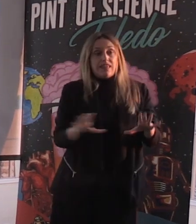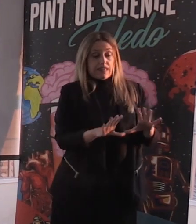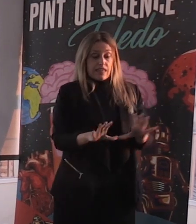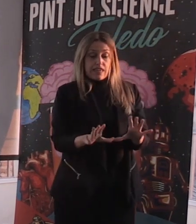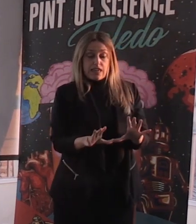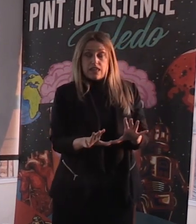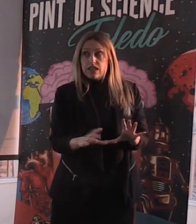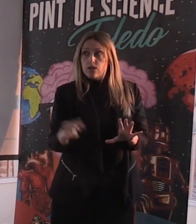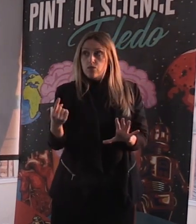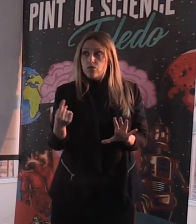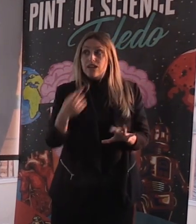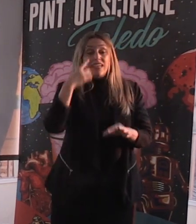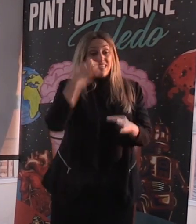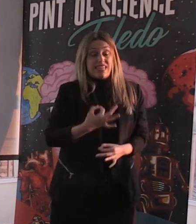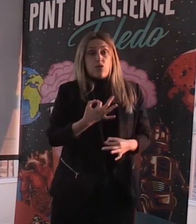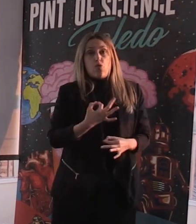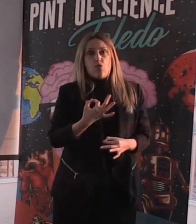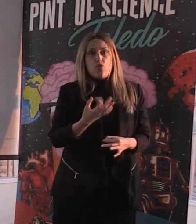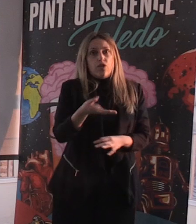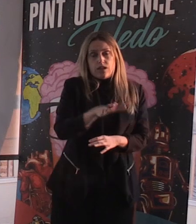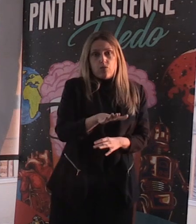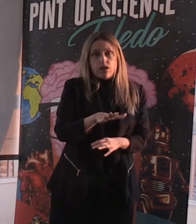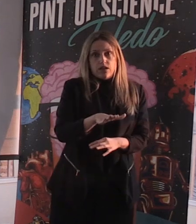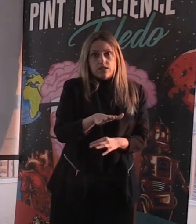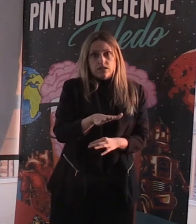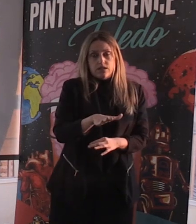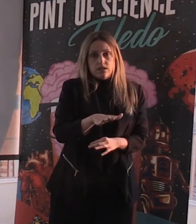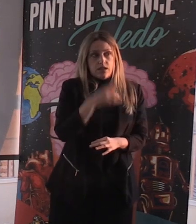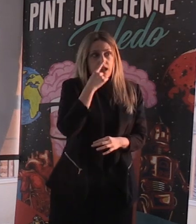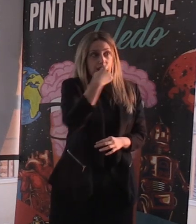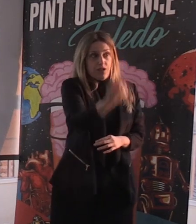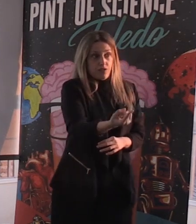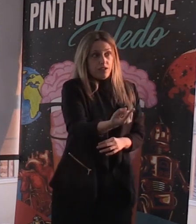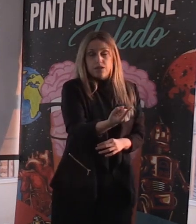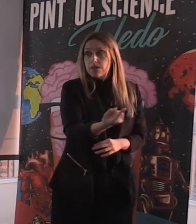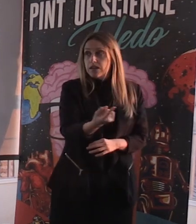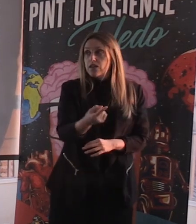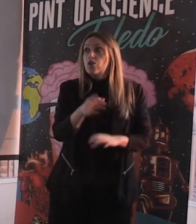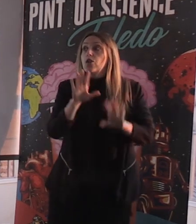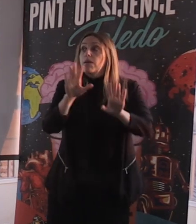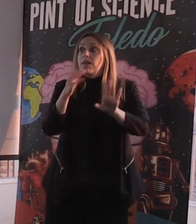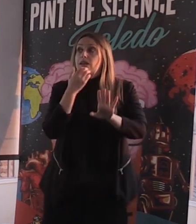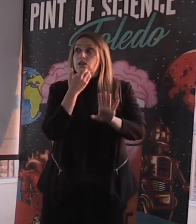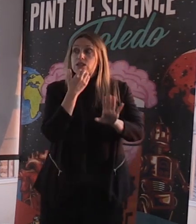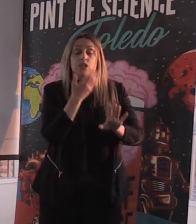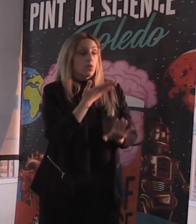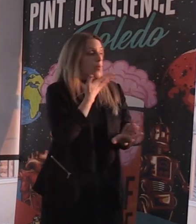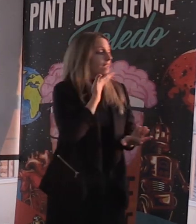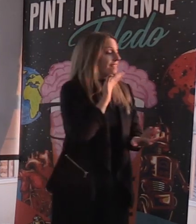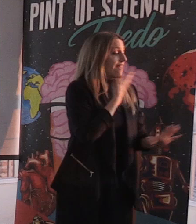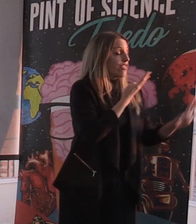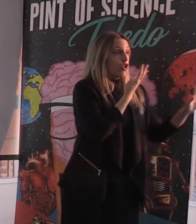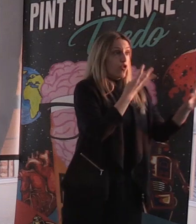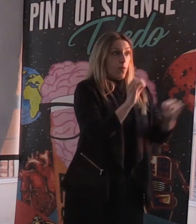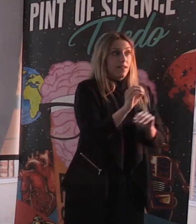seguro que mueres en el año que viene. Seguridad nunca hay. Pero si tú llegas a tener 90 años, es muy